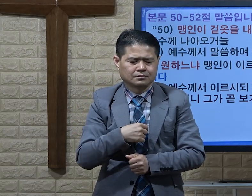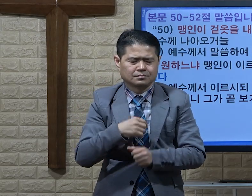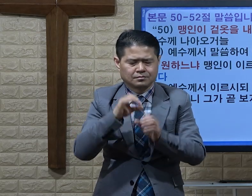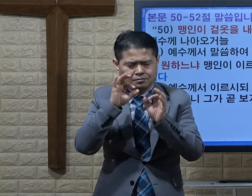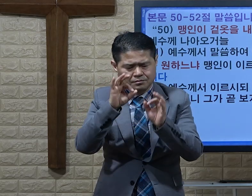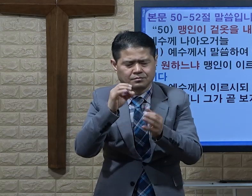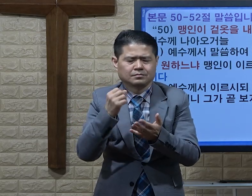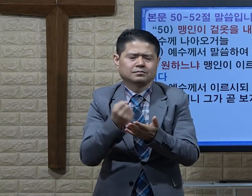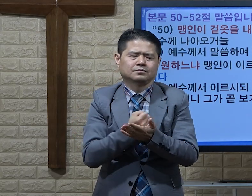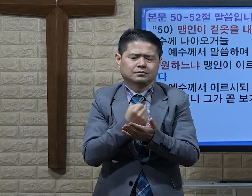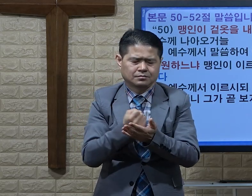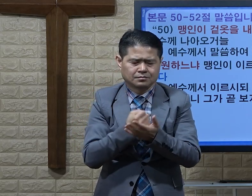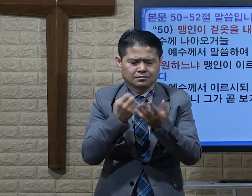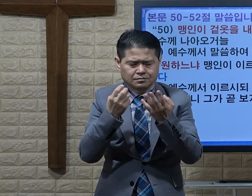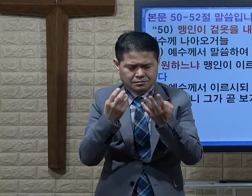배반하지 않게 하여 주옵소서.